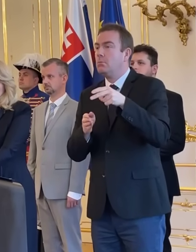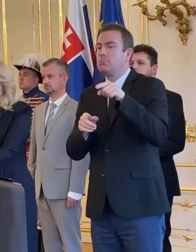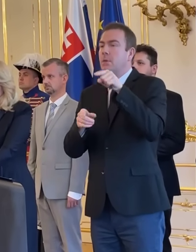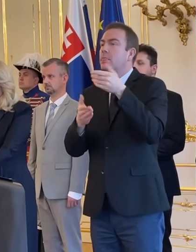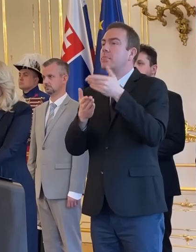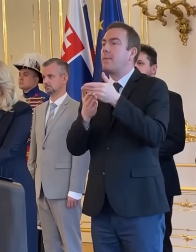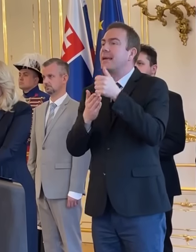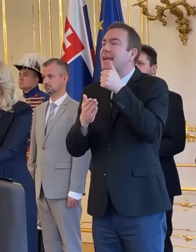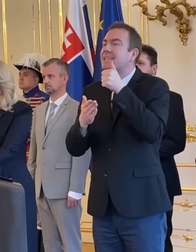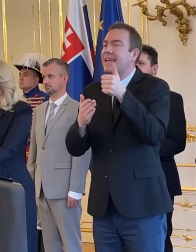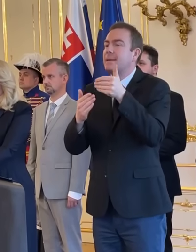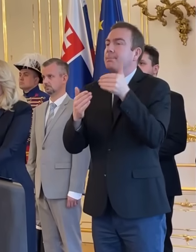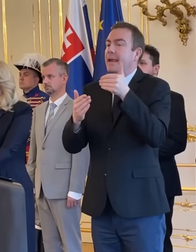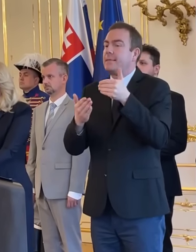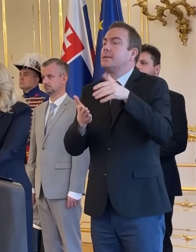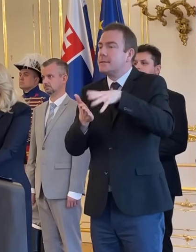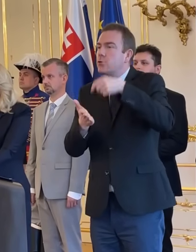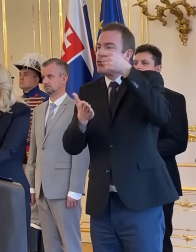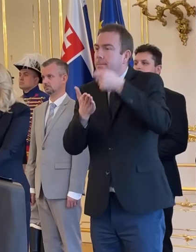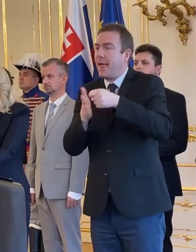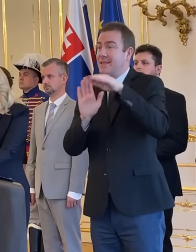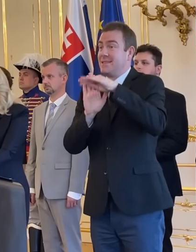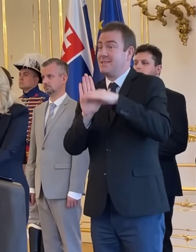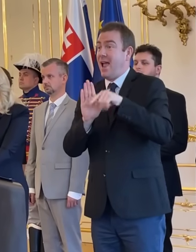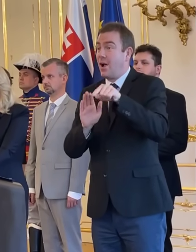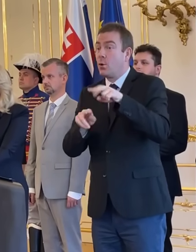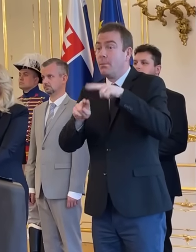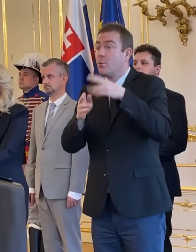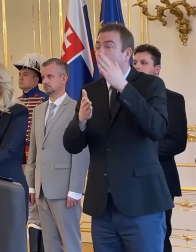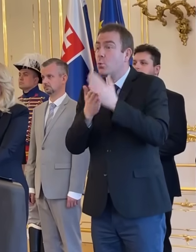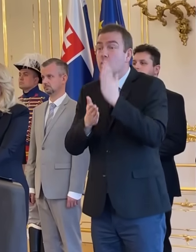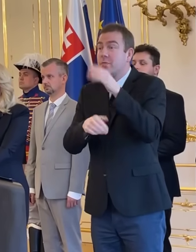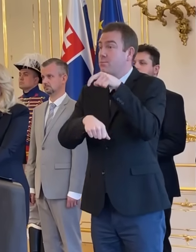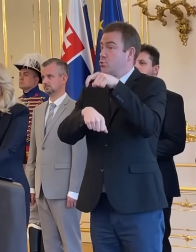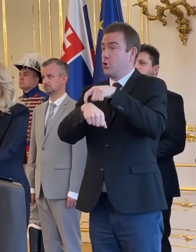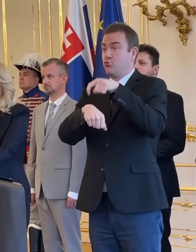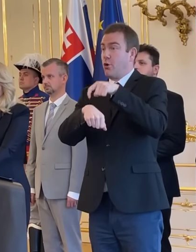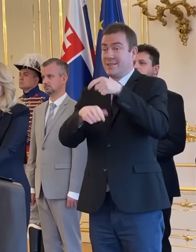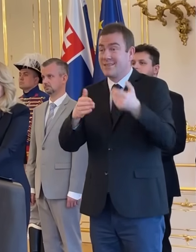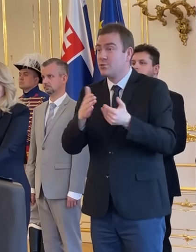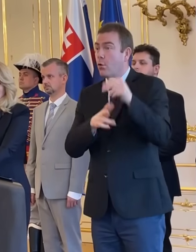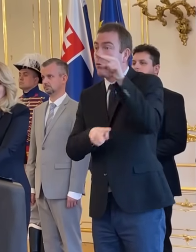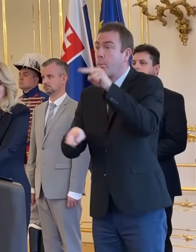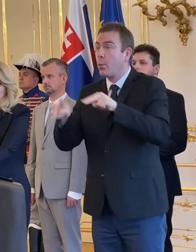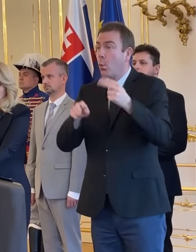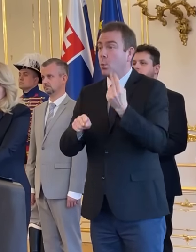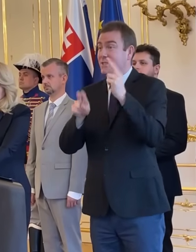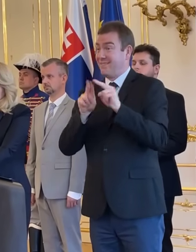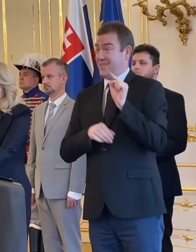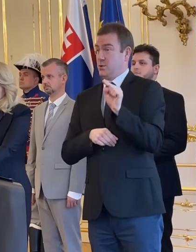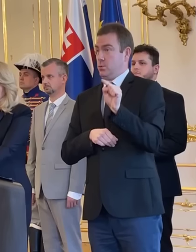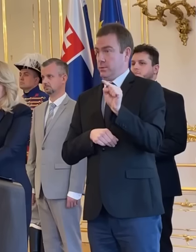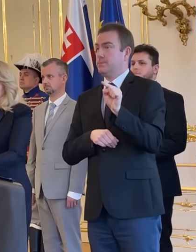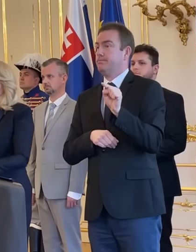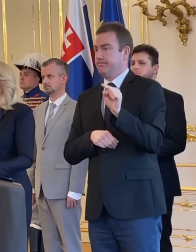pred účinnosťou zákona a nezostal by žiaden priestor na posúdenie Ústavným